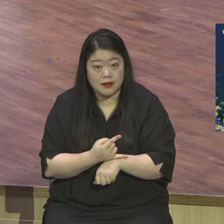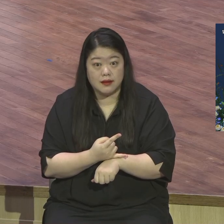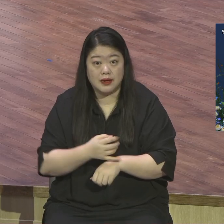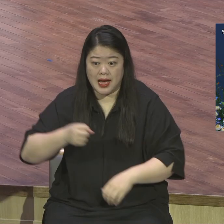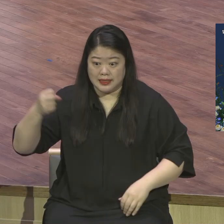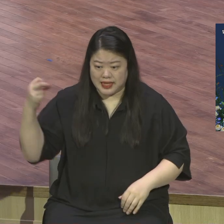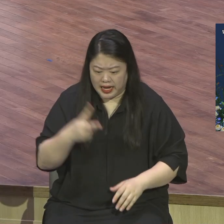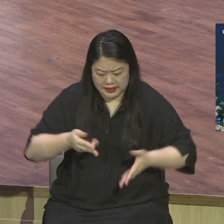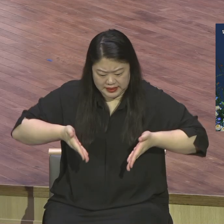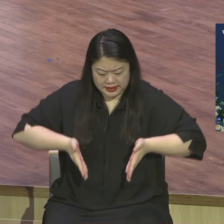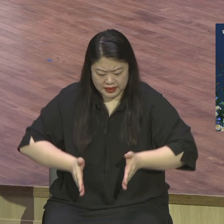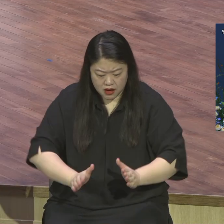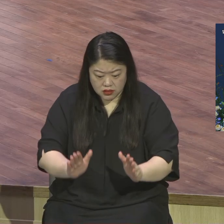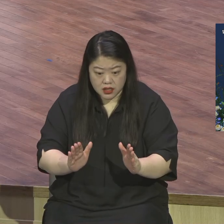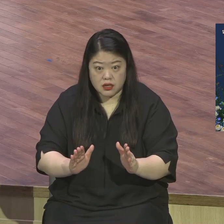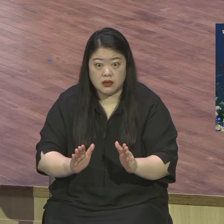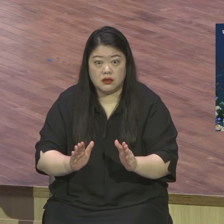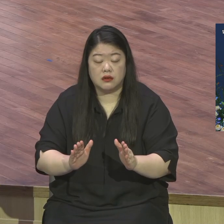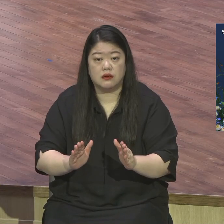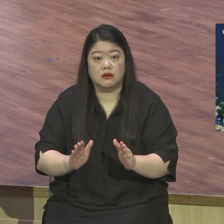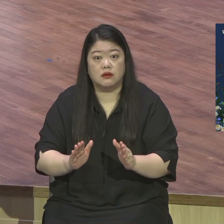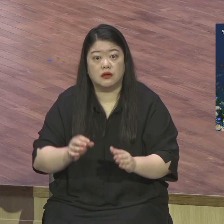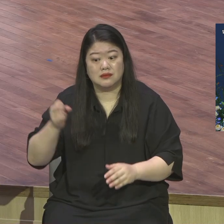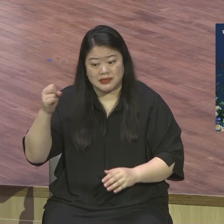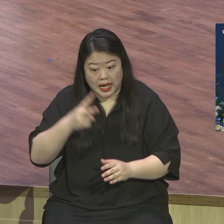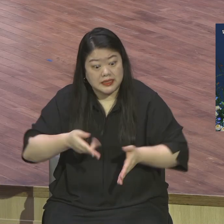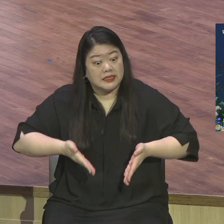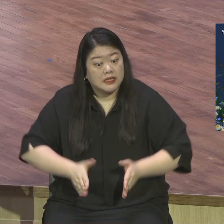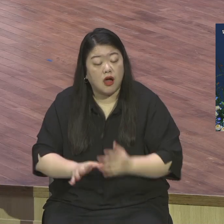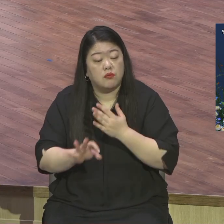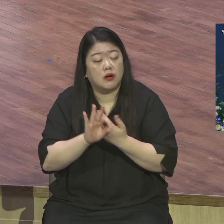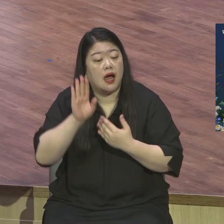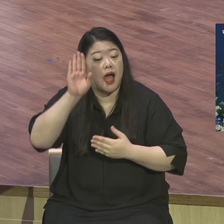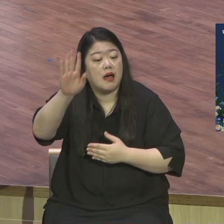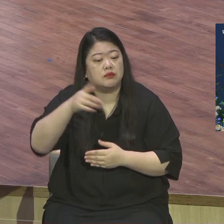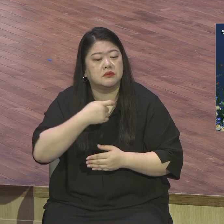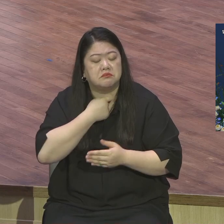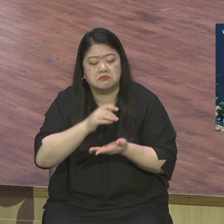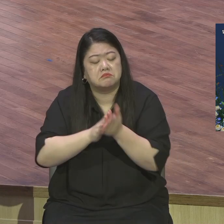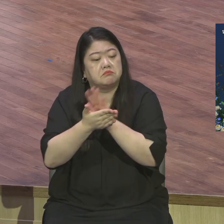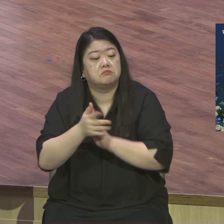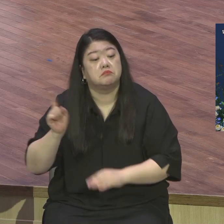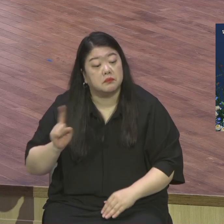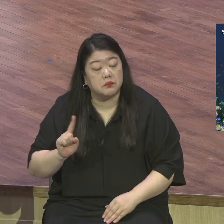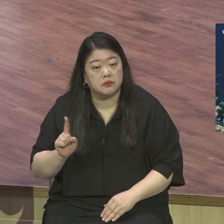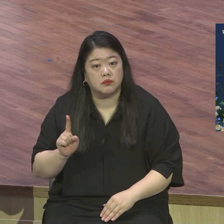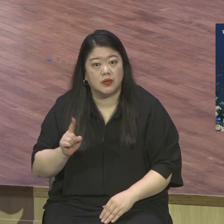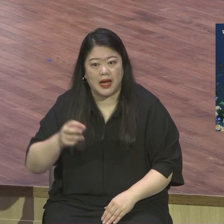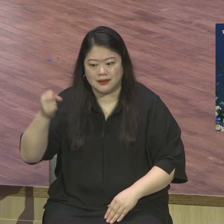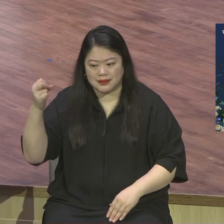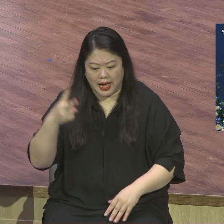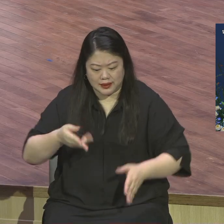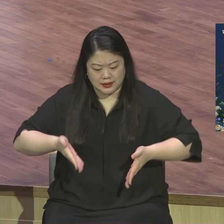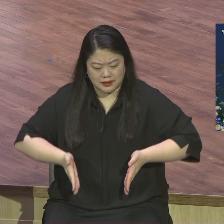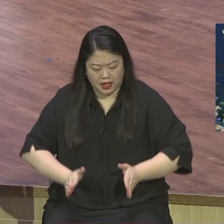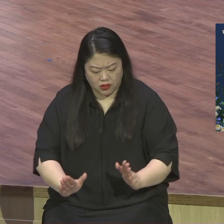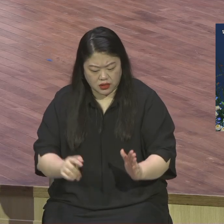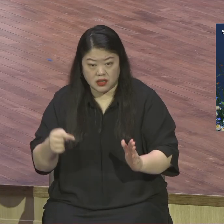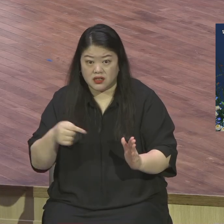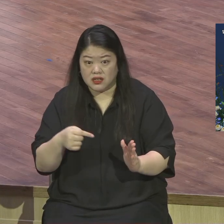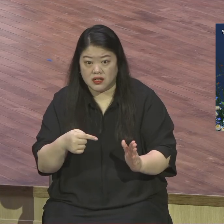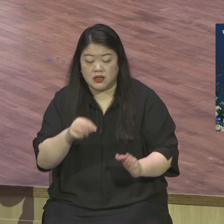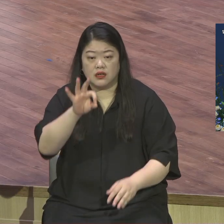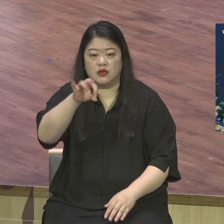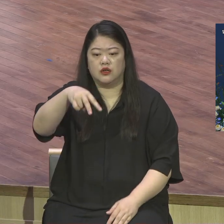다시 태어나면 어떻게 살고 싶은가. 이런 언연 중에 불교